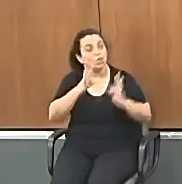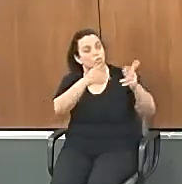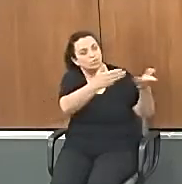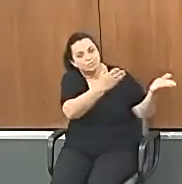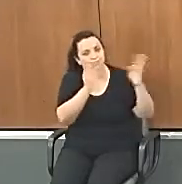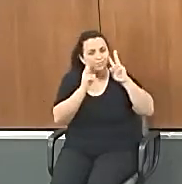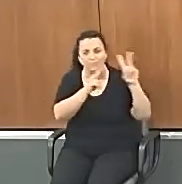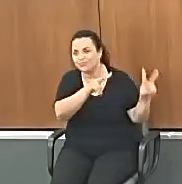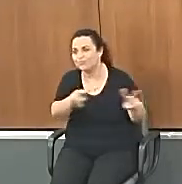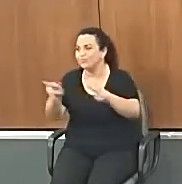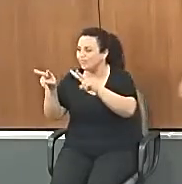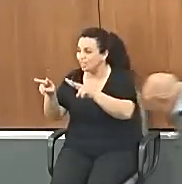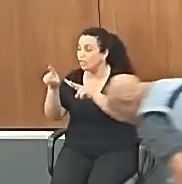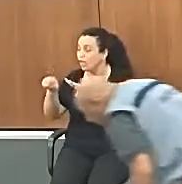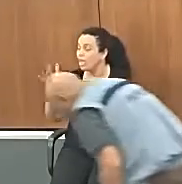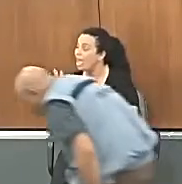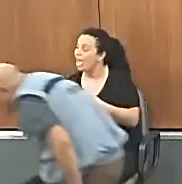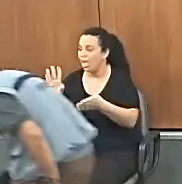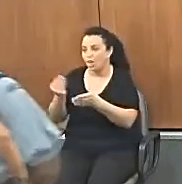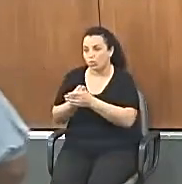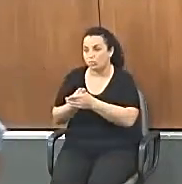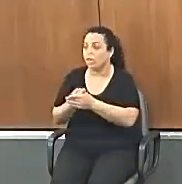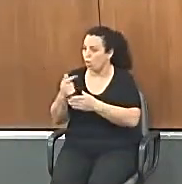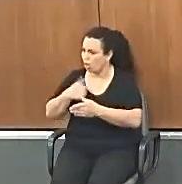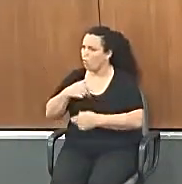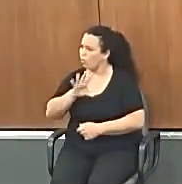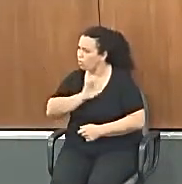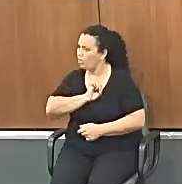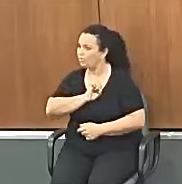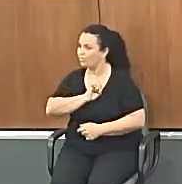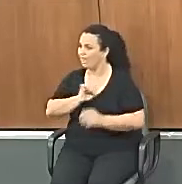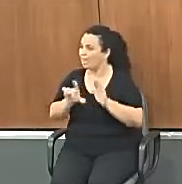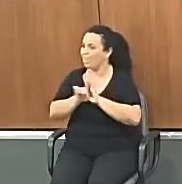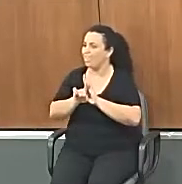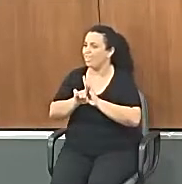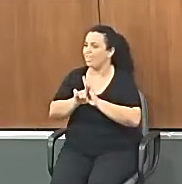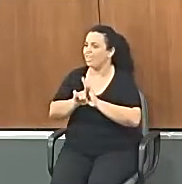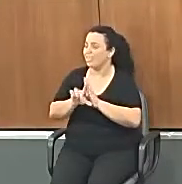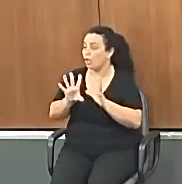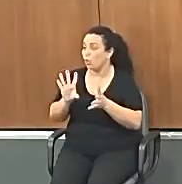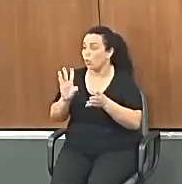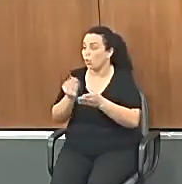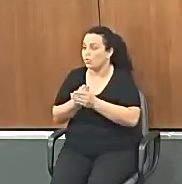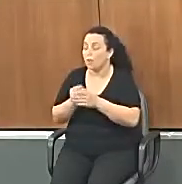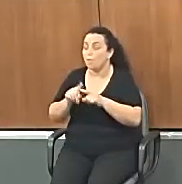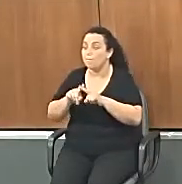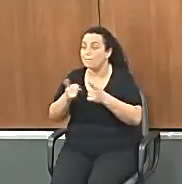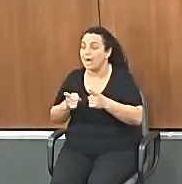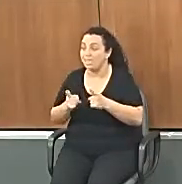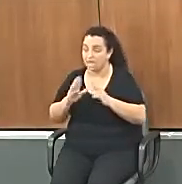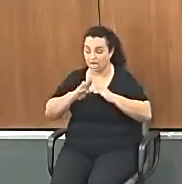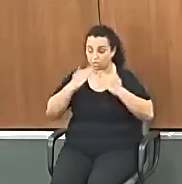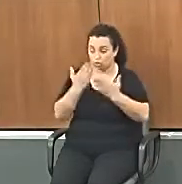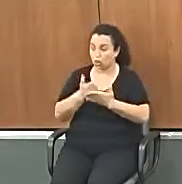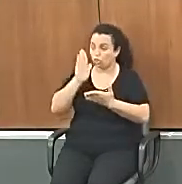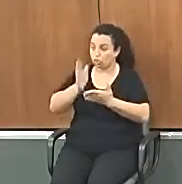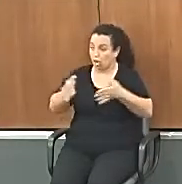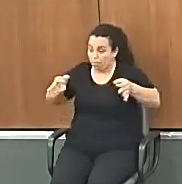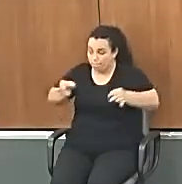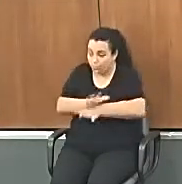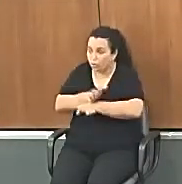que é inclusão eu sou a favor dela mas as escolas não estão todas preparadas para receber esses